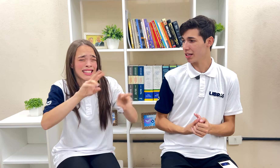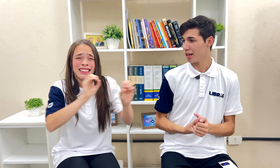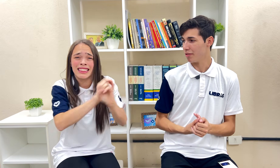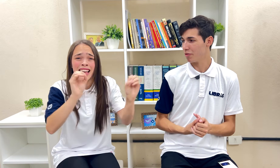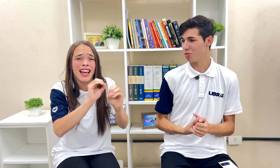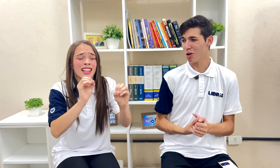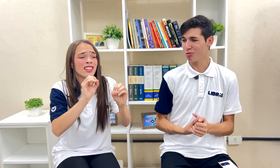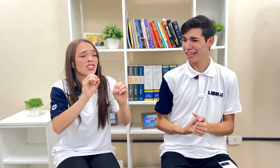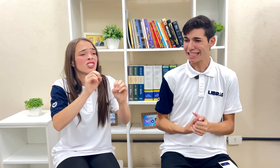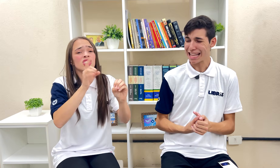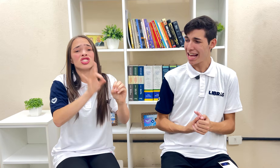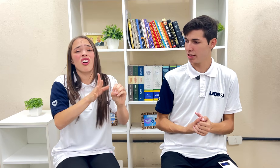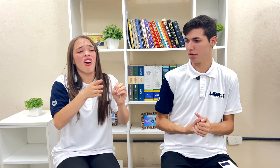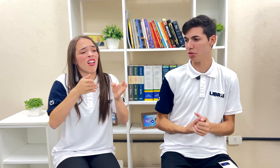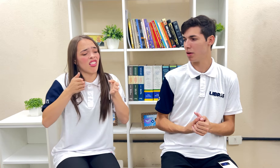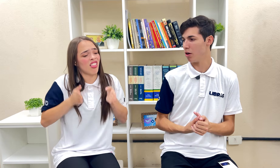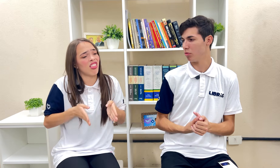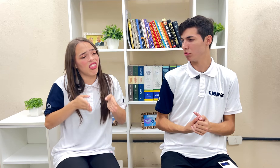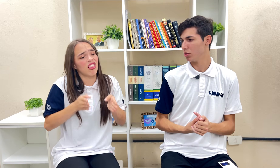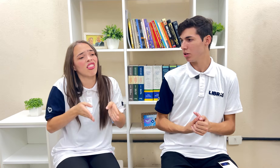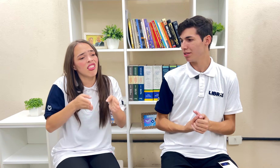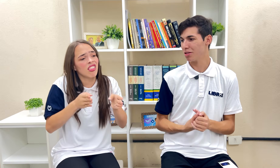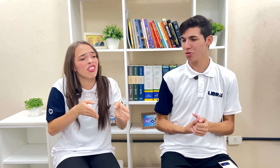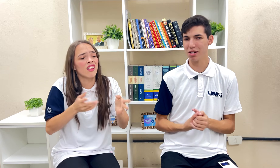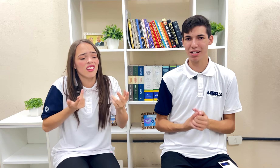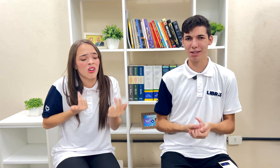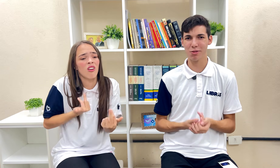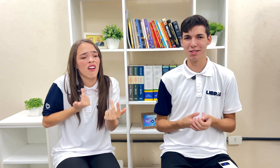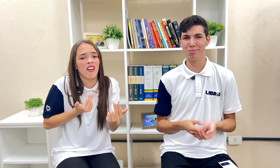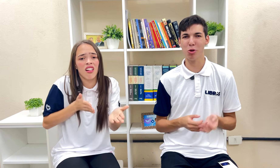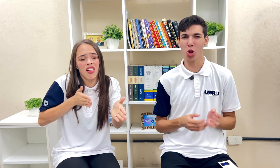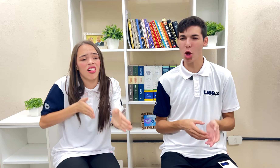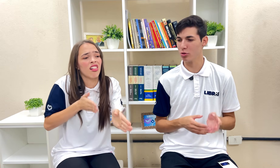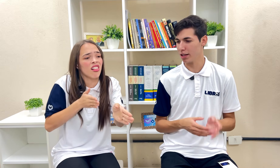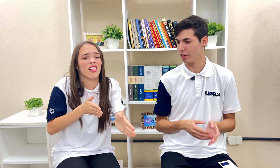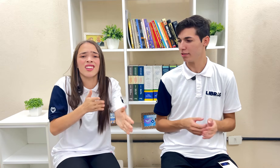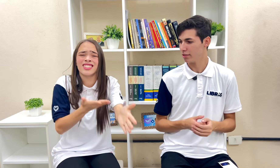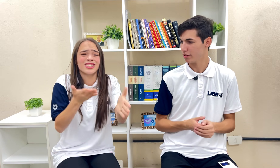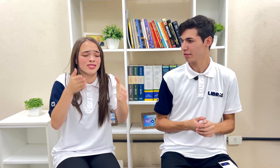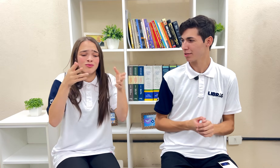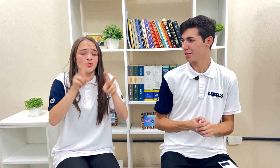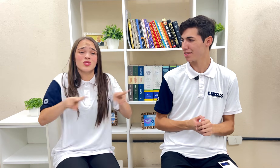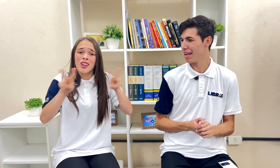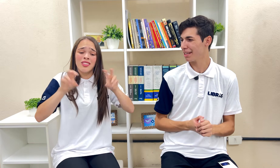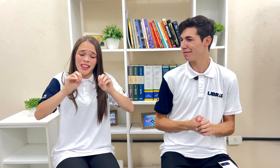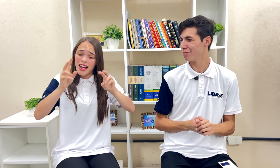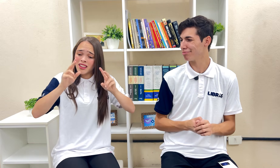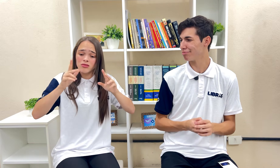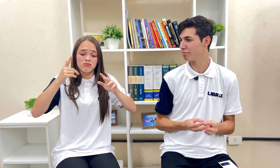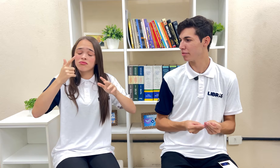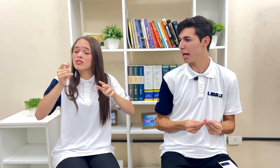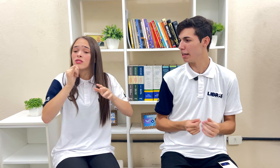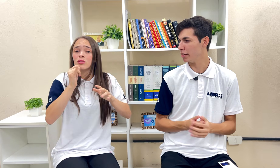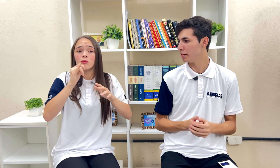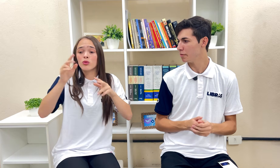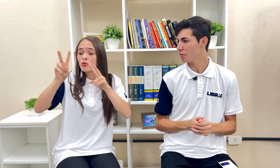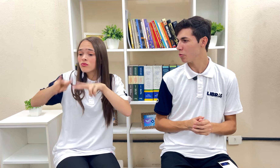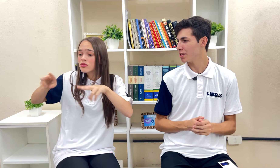música visual não tem nada de visual, tem só aquela coisa monótona, que segue sem nada. Um